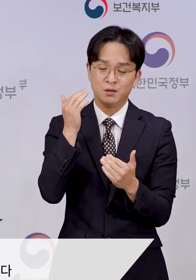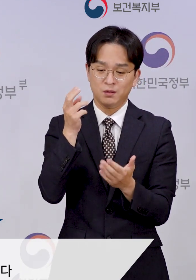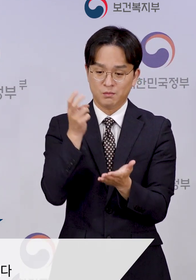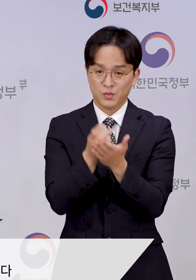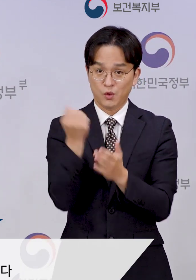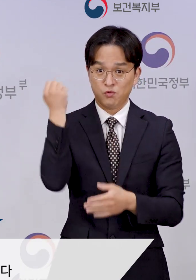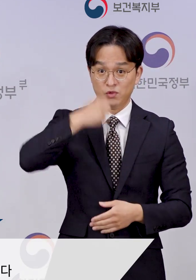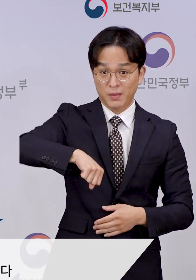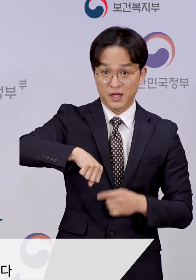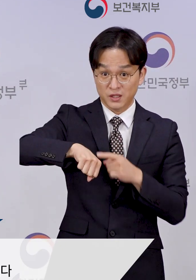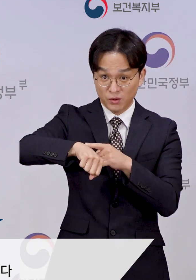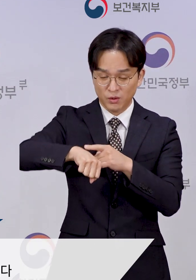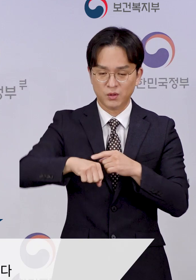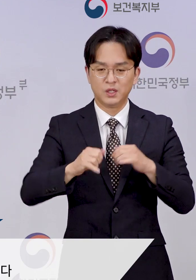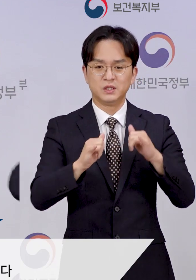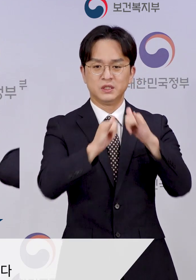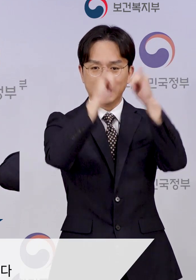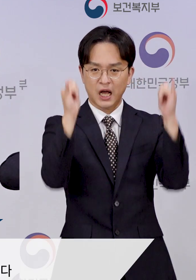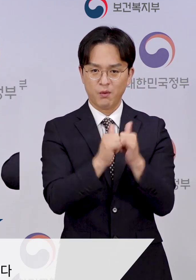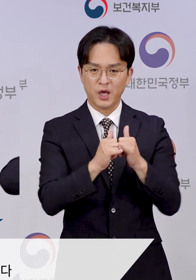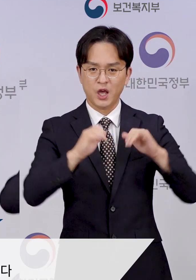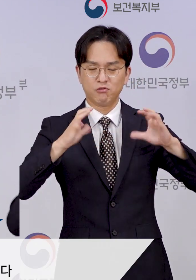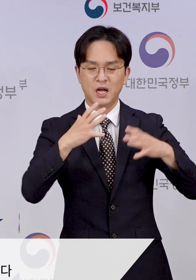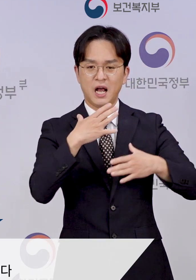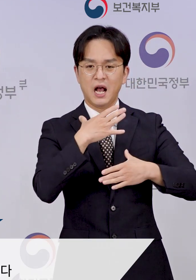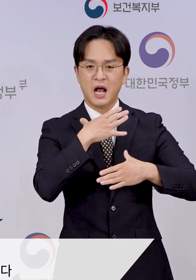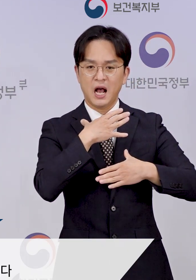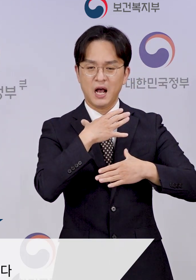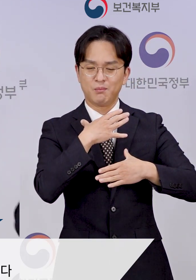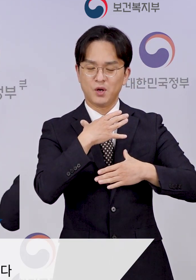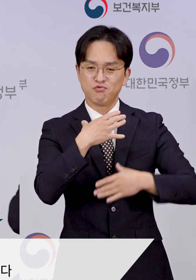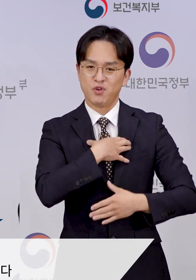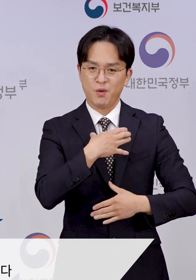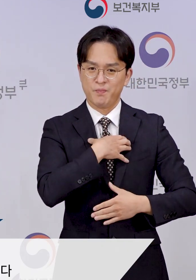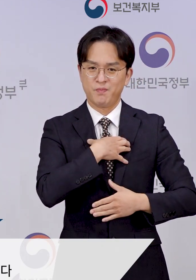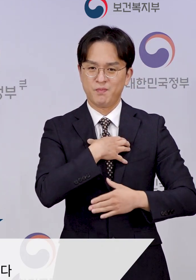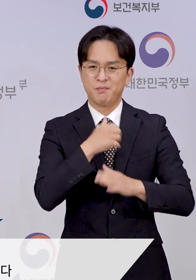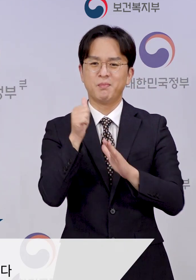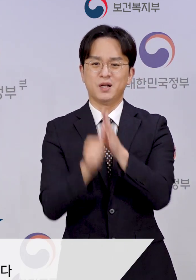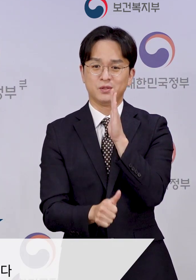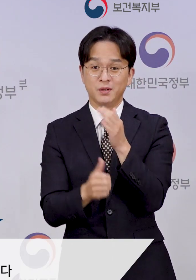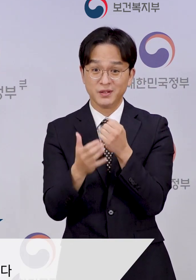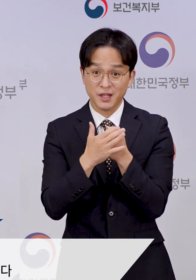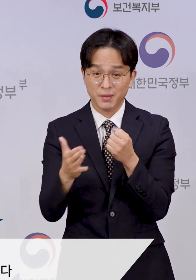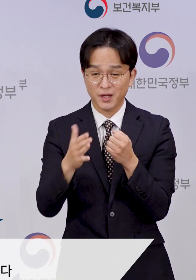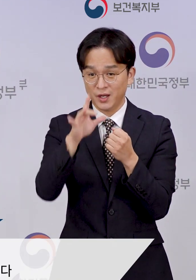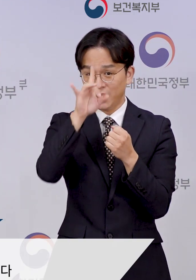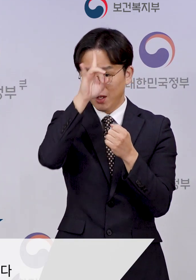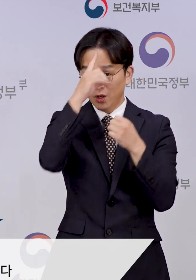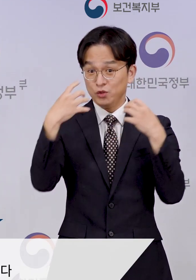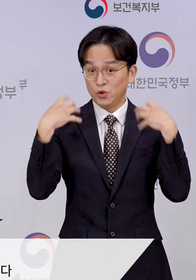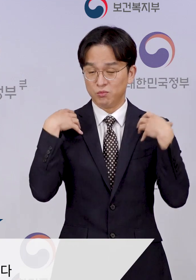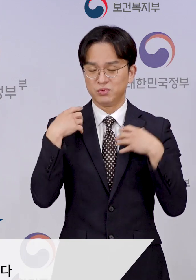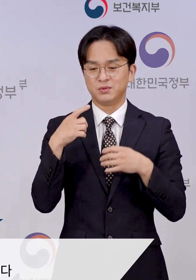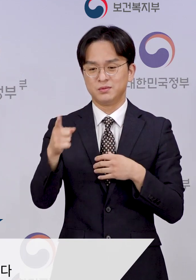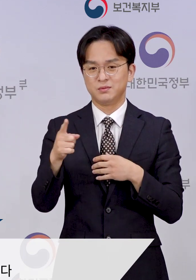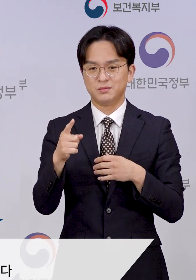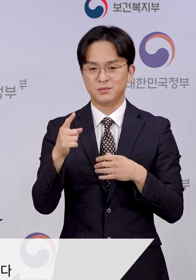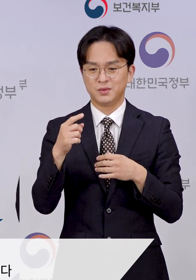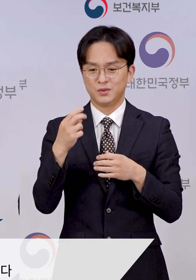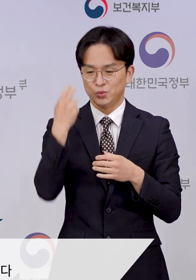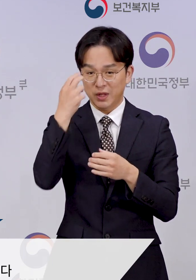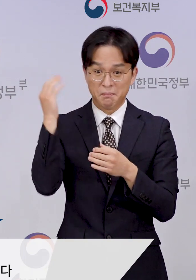모두의 안전을 크게 훼손하는 행위인 만큼 고발 등 법에 따른 엄정한 대응을 취할 것임을 다시